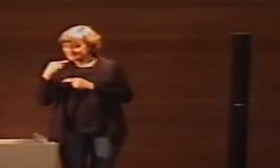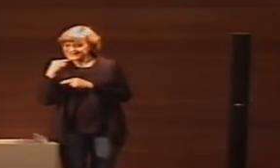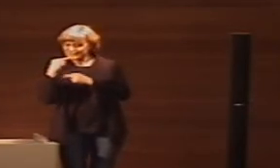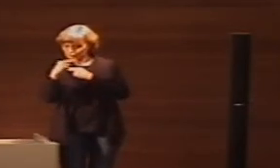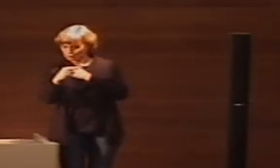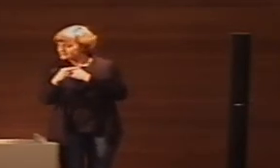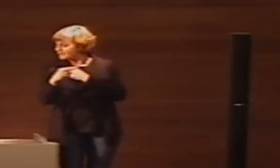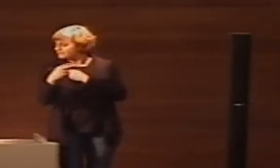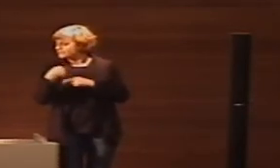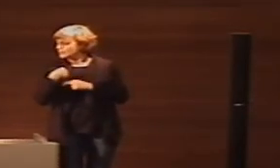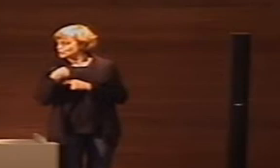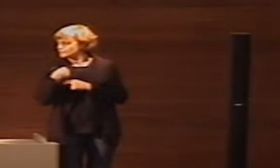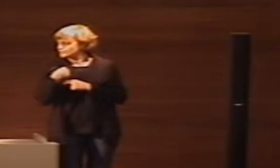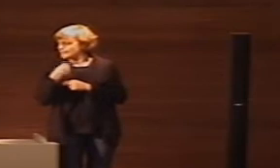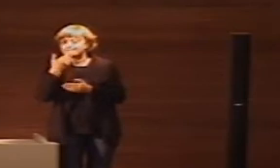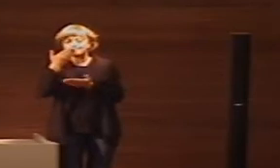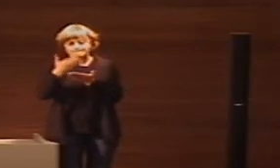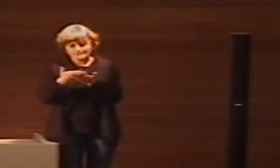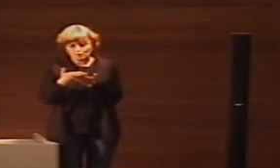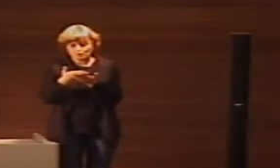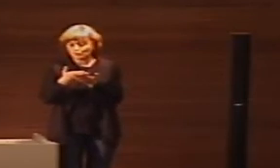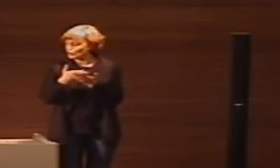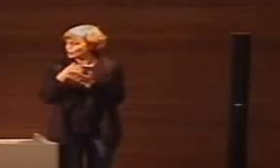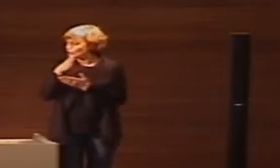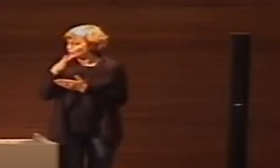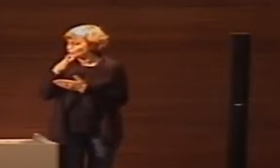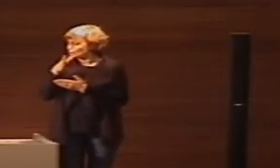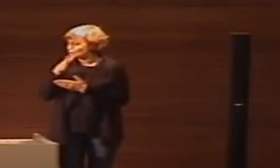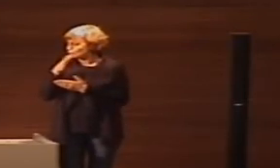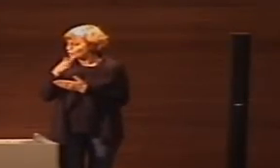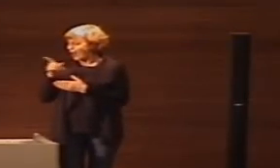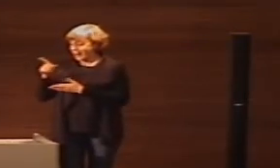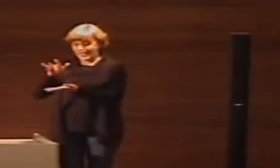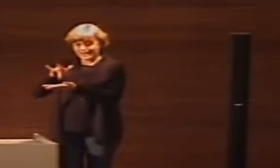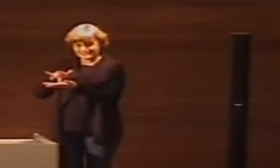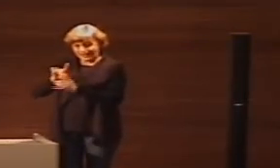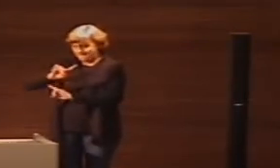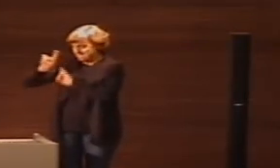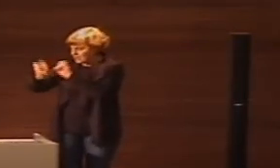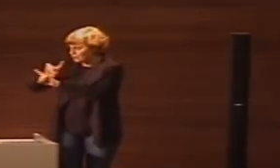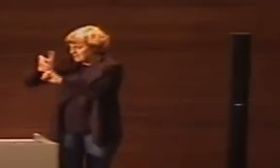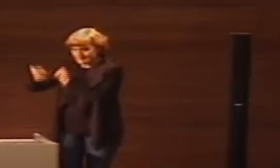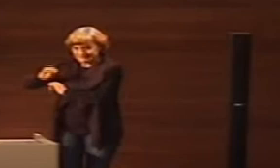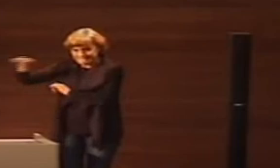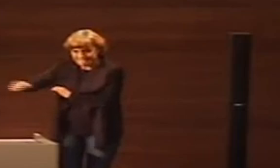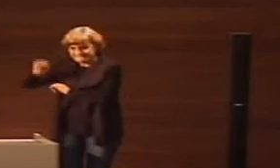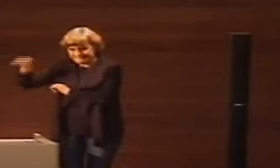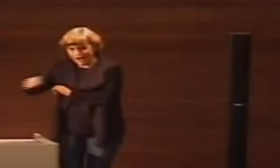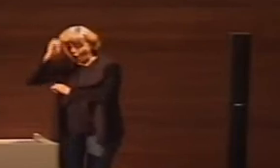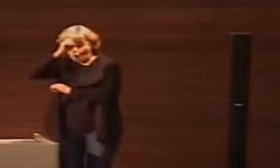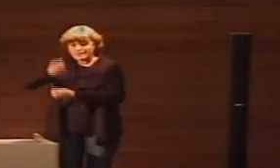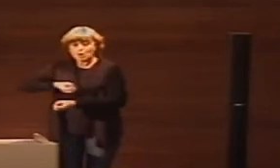pediría es que quisierais, quiero decir, aprovechar que estáis así para hacer preguntas, no para dar opiniones. Las opiniones al final son de cada cual y existen otros